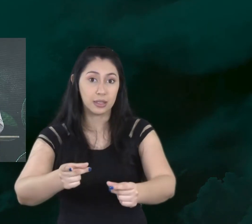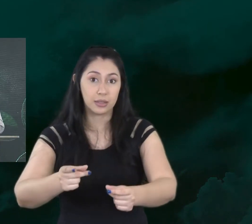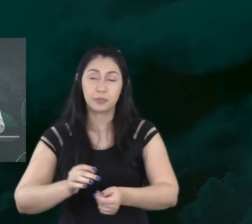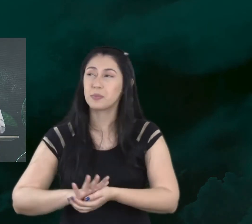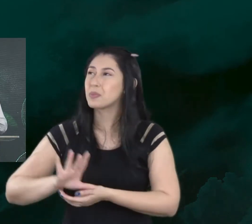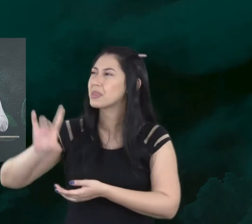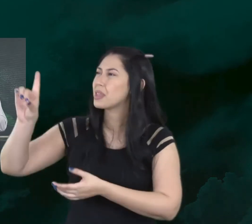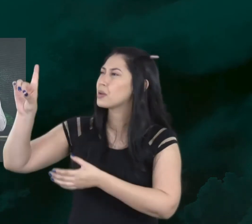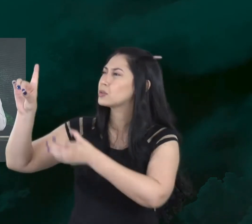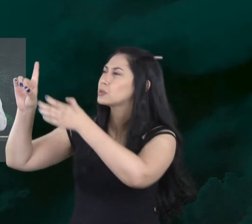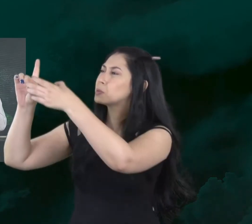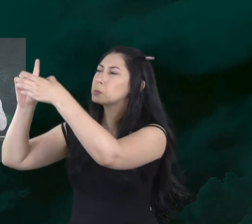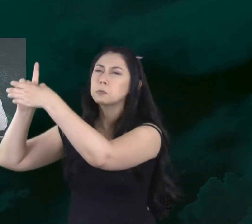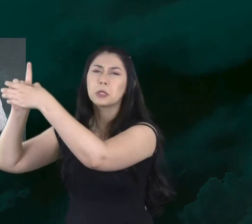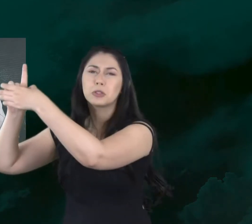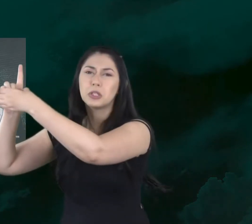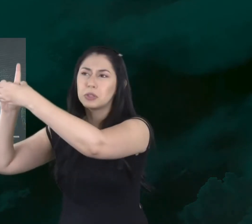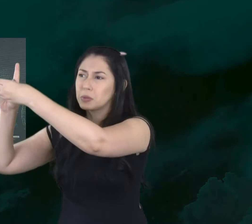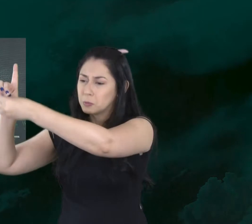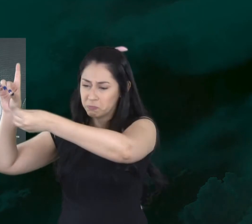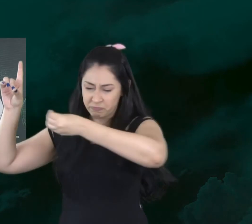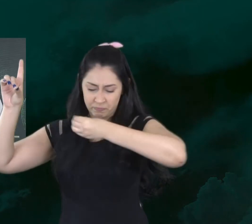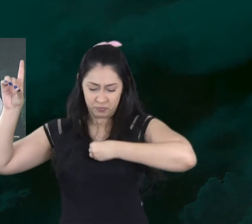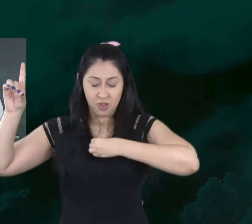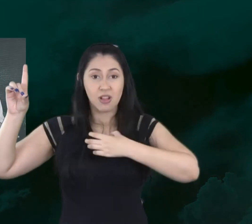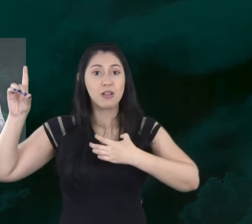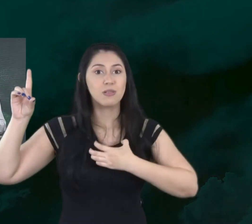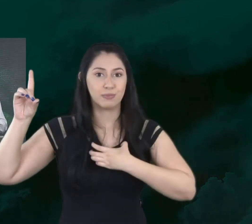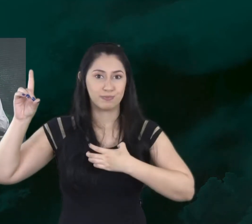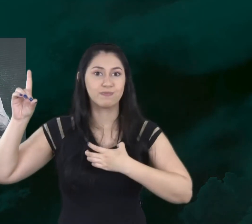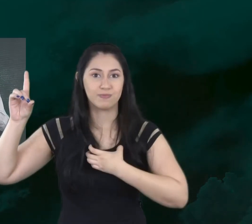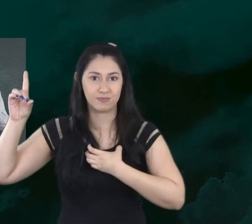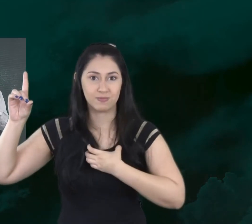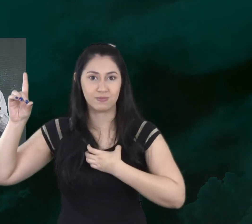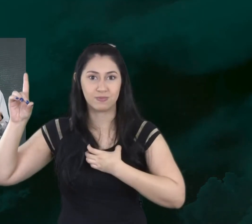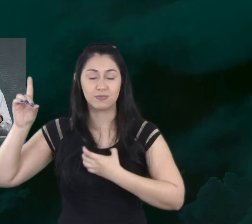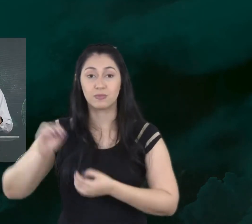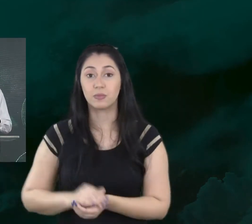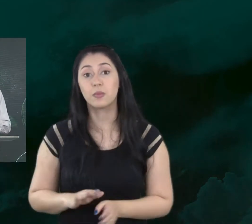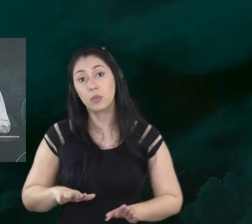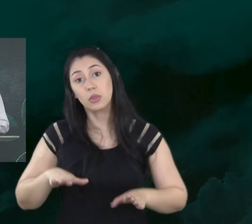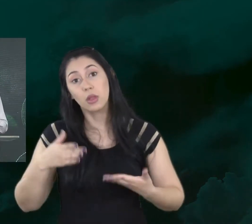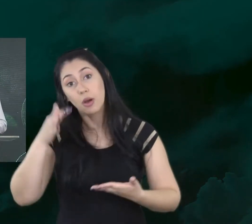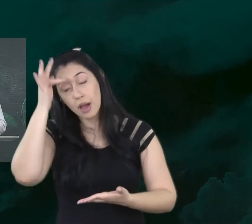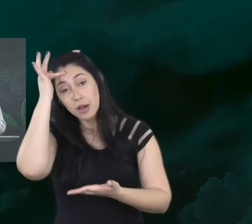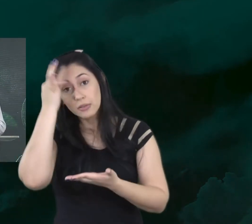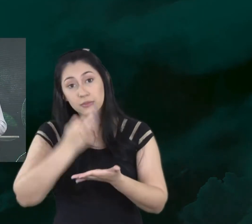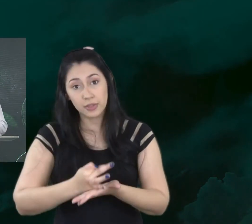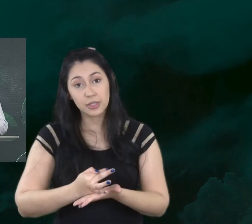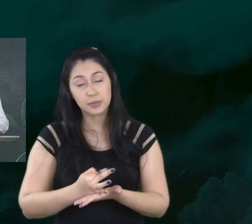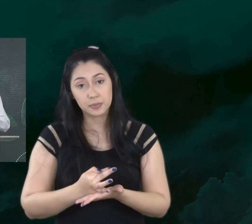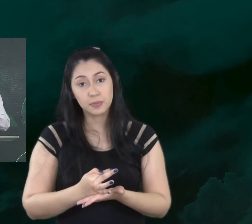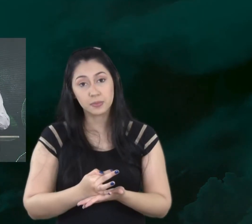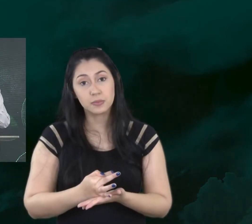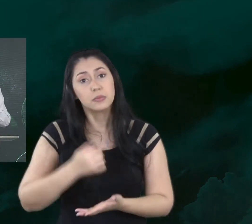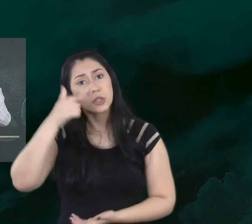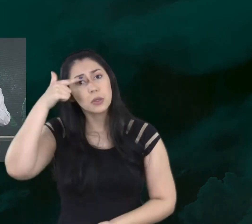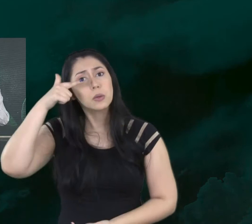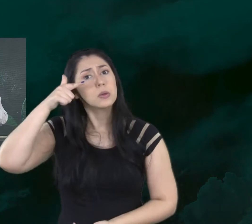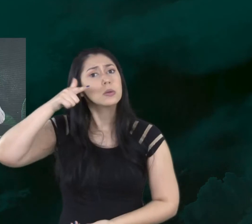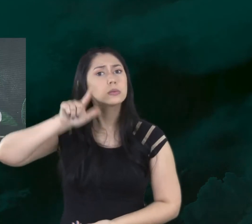substância de Deus, Deus quer colocar aqui dentro de nós. Portanto, né, a fé ela